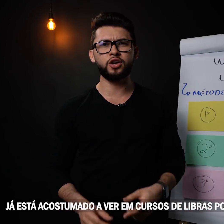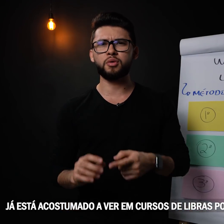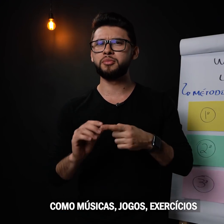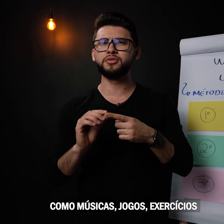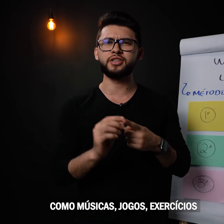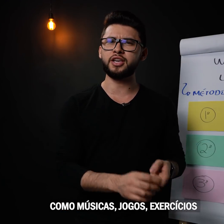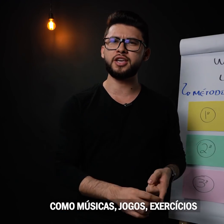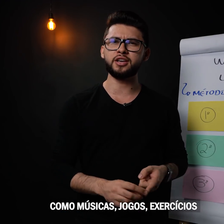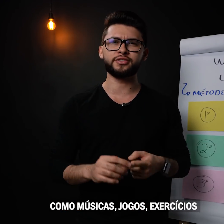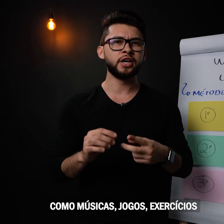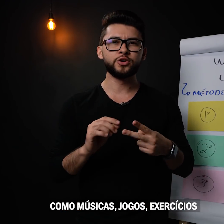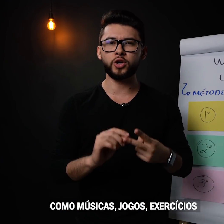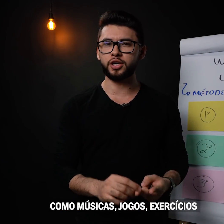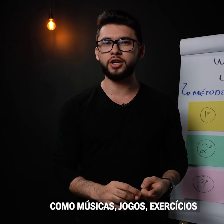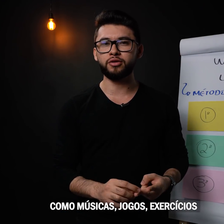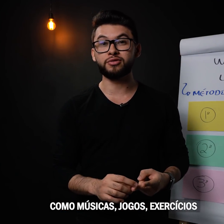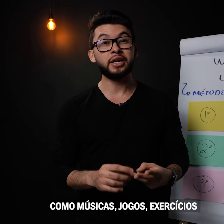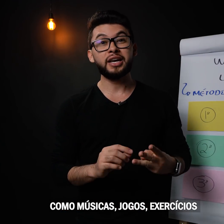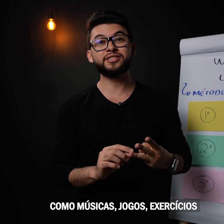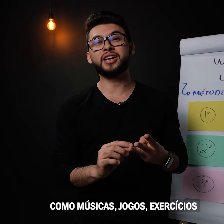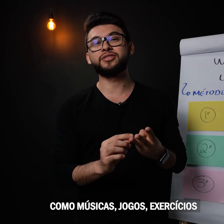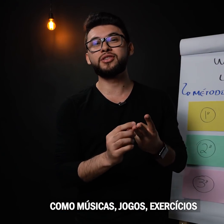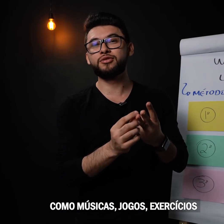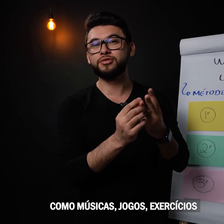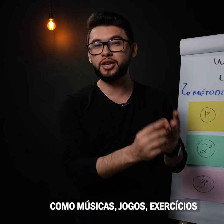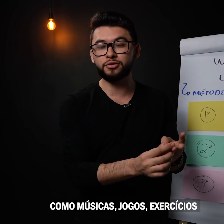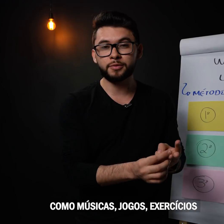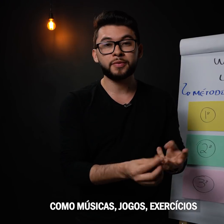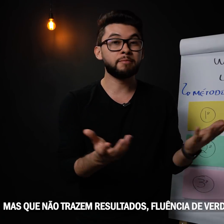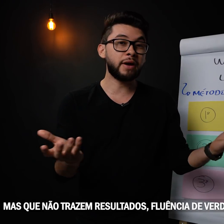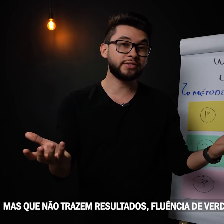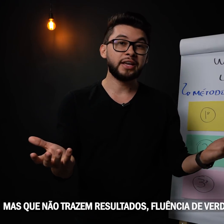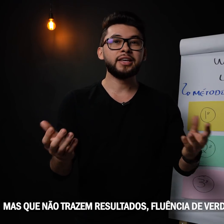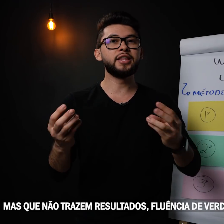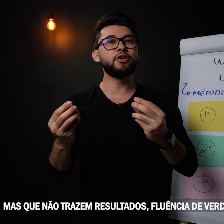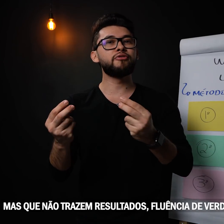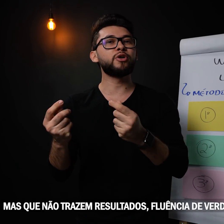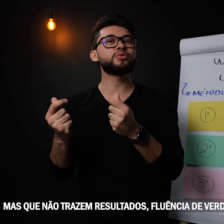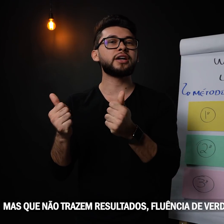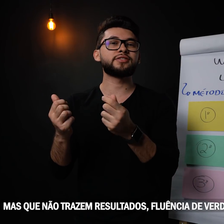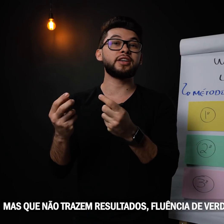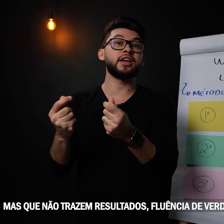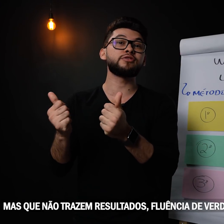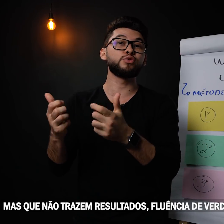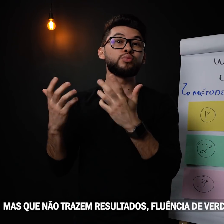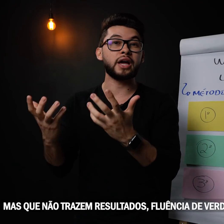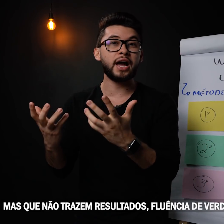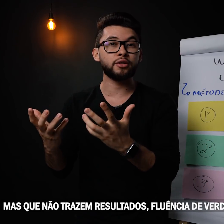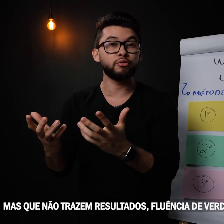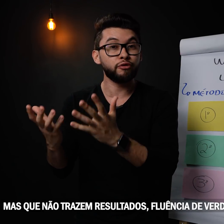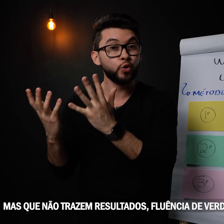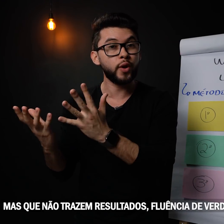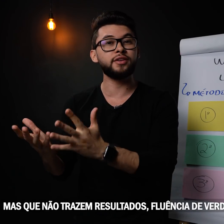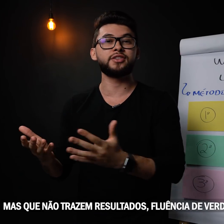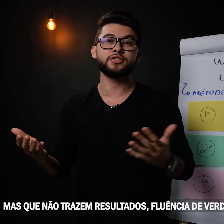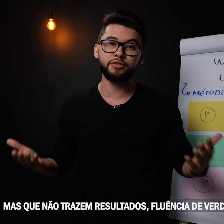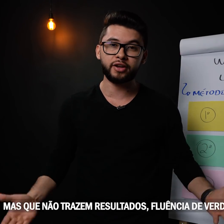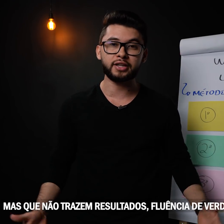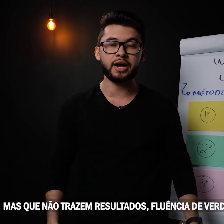como musiquinhas, joguinhos, exercíciozinhos, mas que não vão trazer resultado, fluência de verdade.